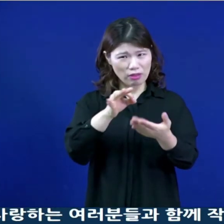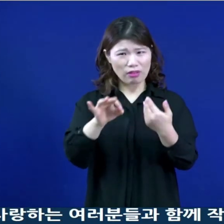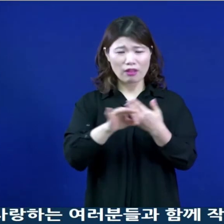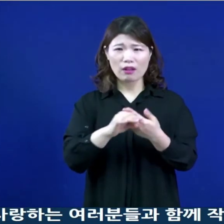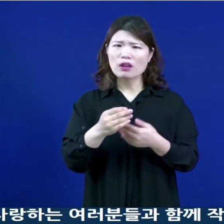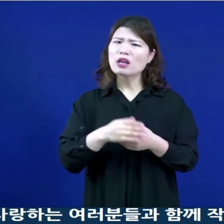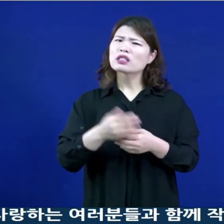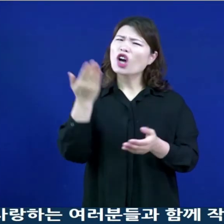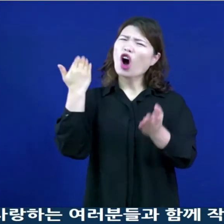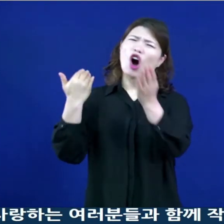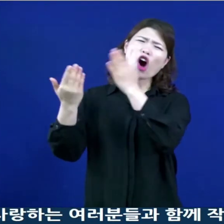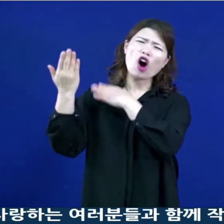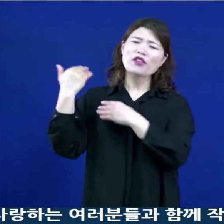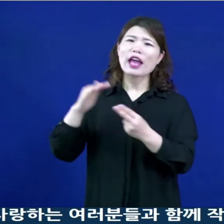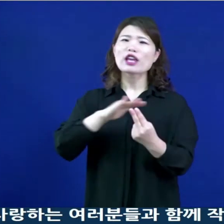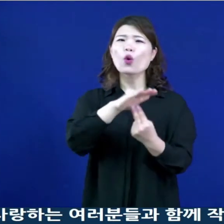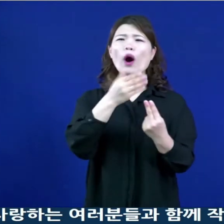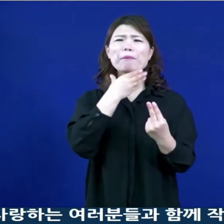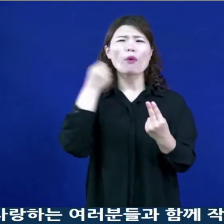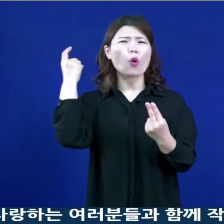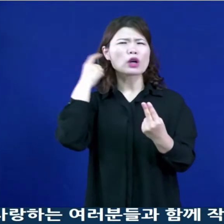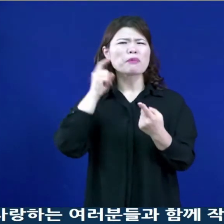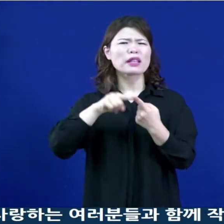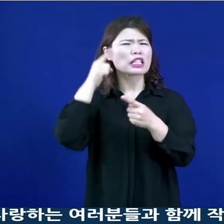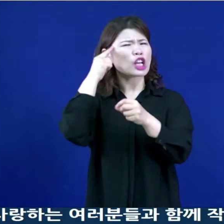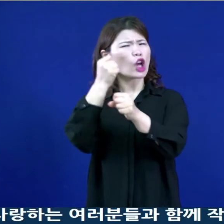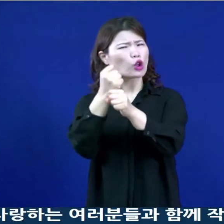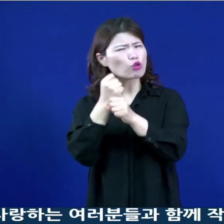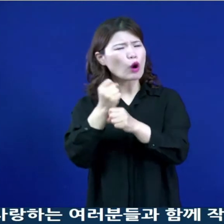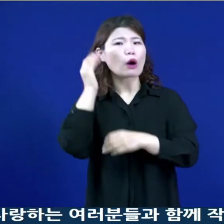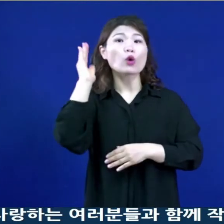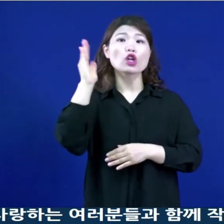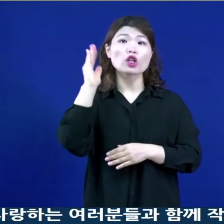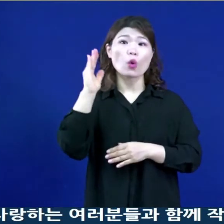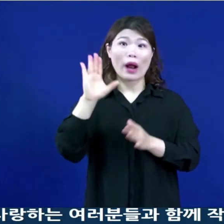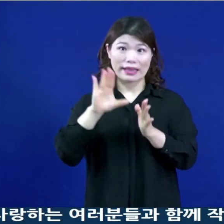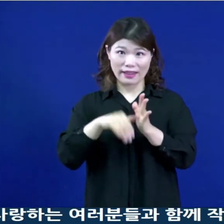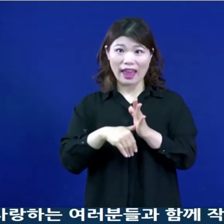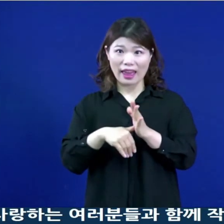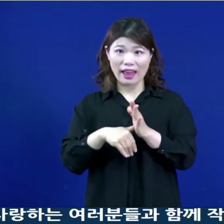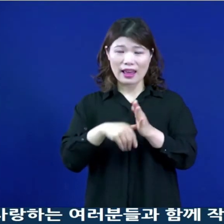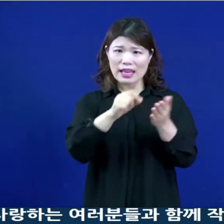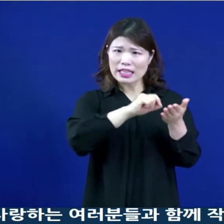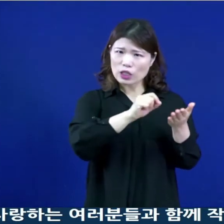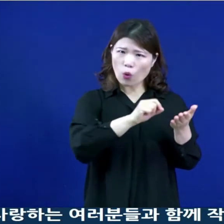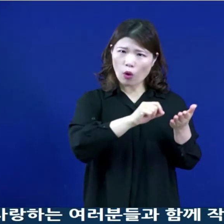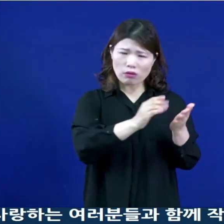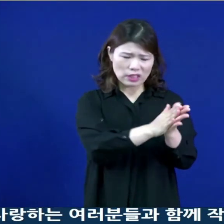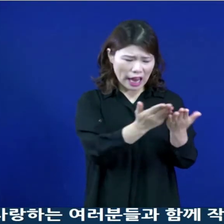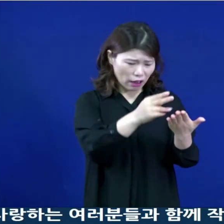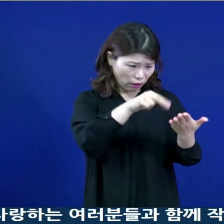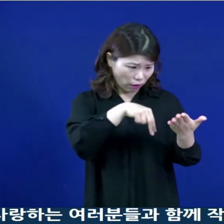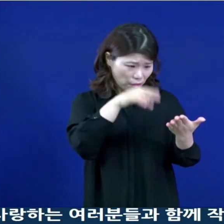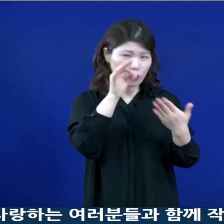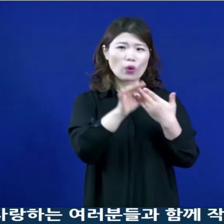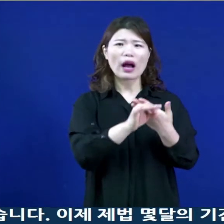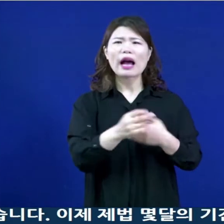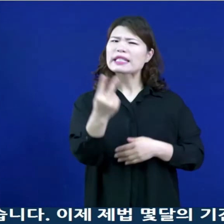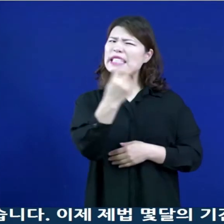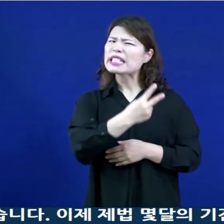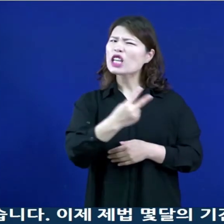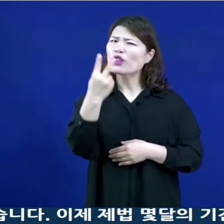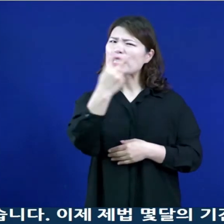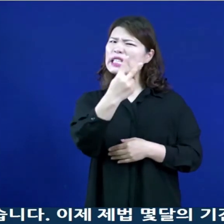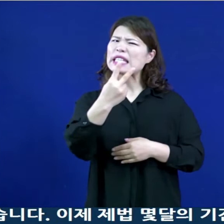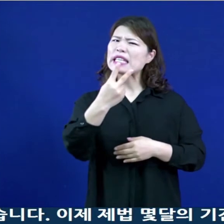이전의 요한복음을 연구하면서 설교했던 그때 그 기록을 보니까 2002년도입니다.